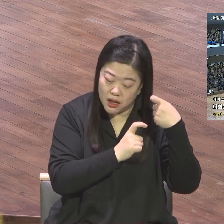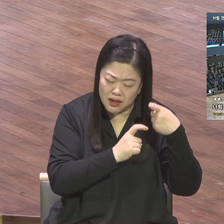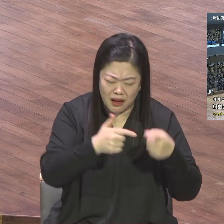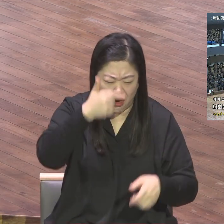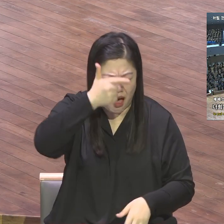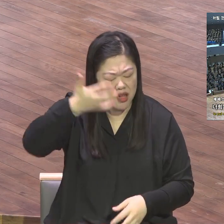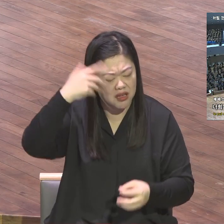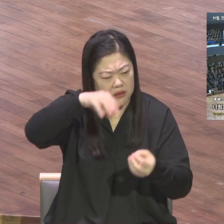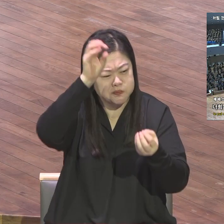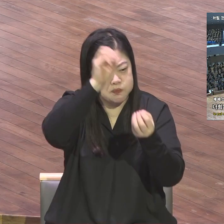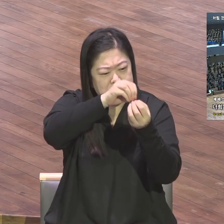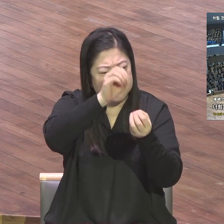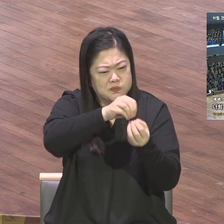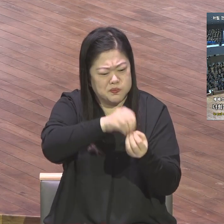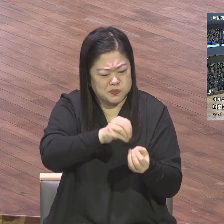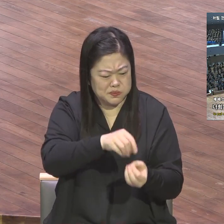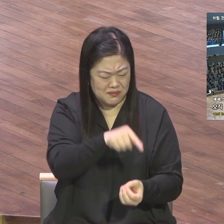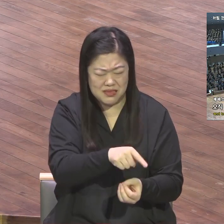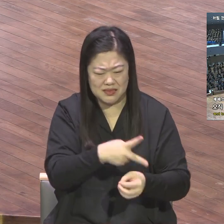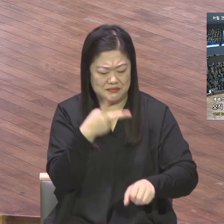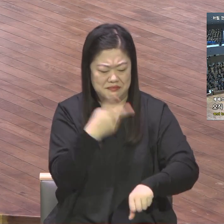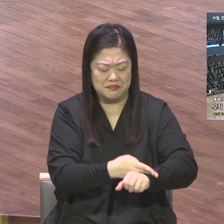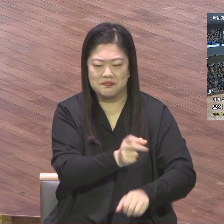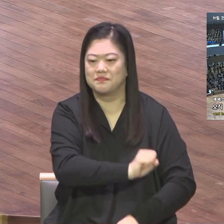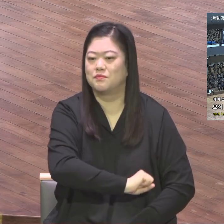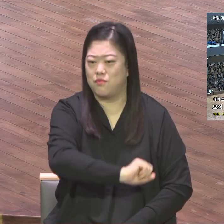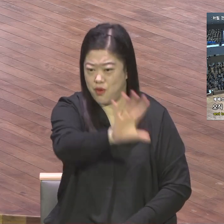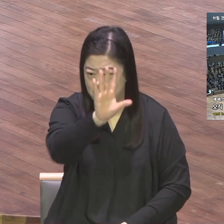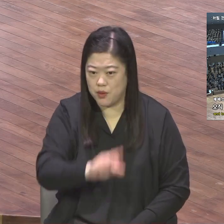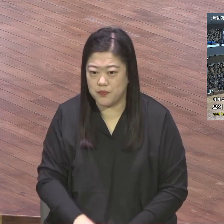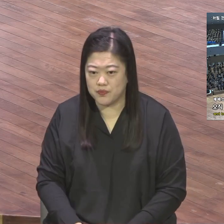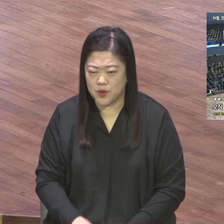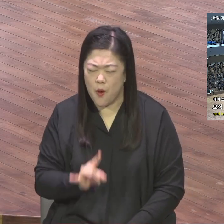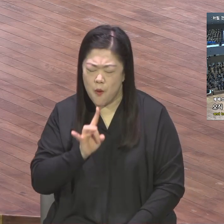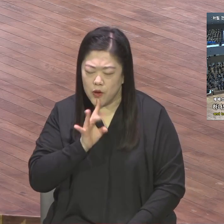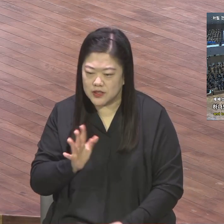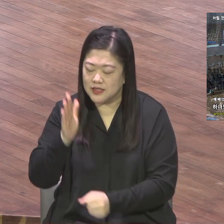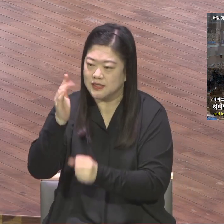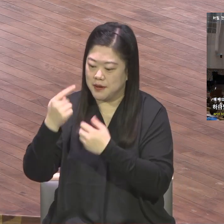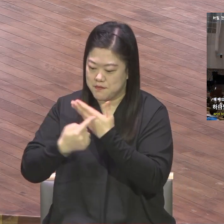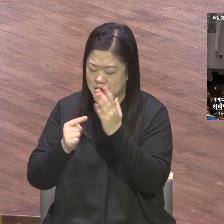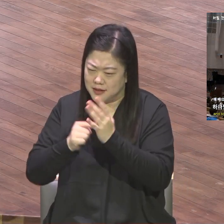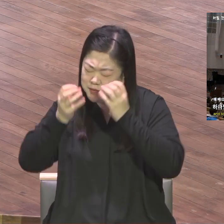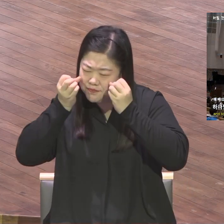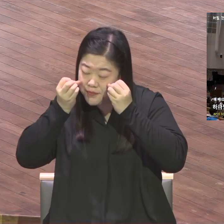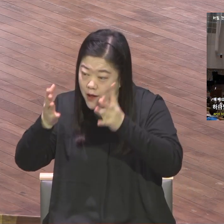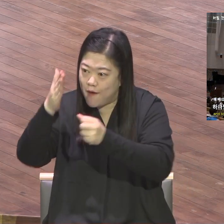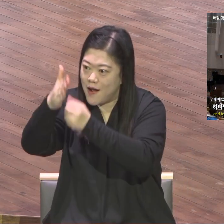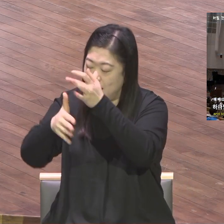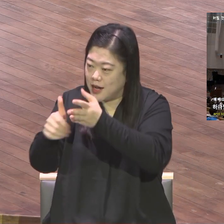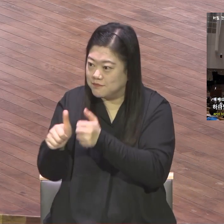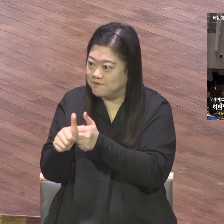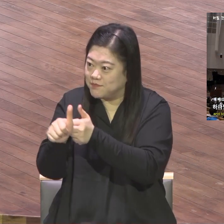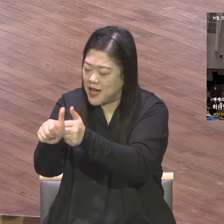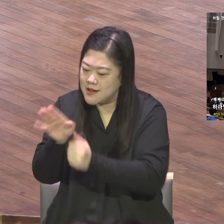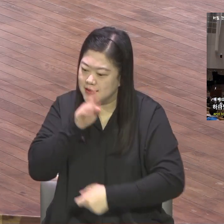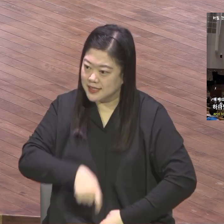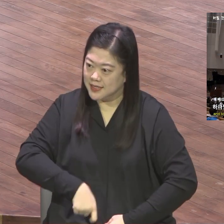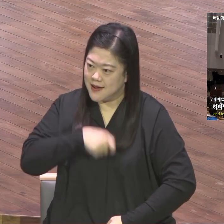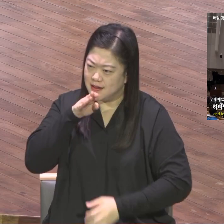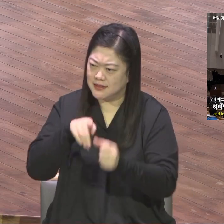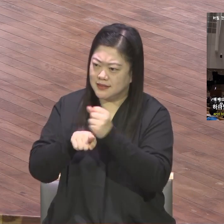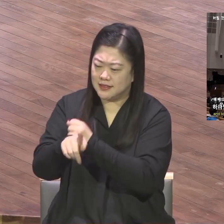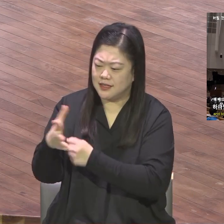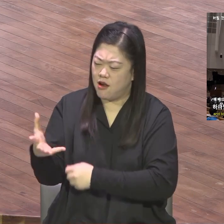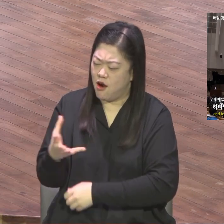썩어져가는 구습을 따르는 옛사람을 벗어버리고 오직 너의 신명이 새롭게 되어 하나님을 따라 의와 진리의